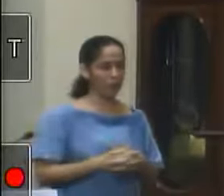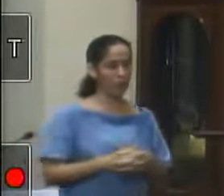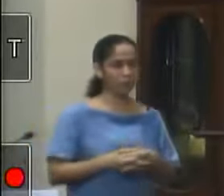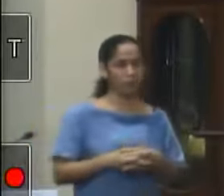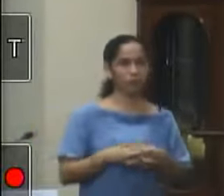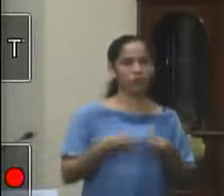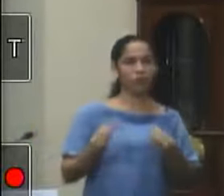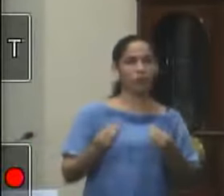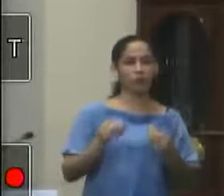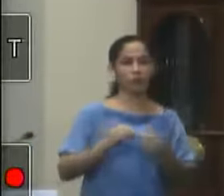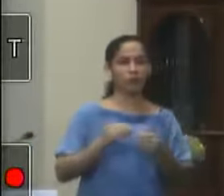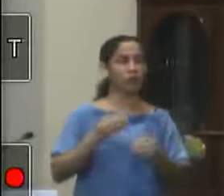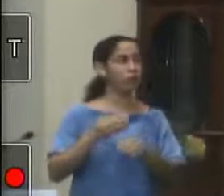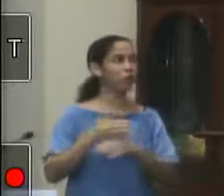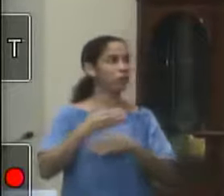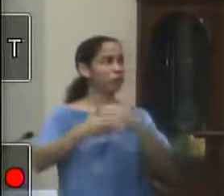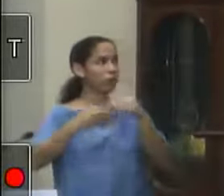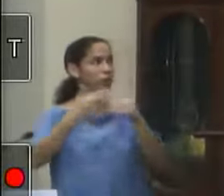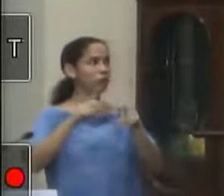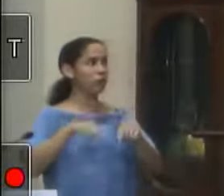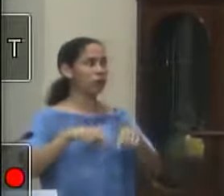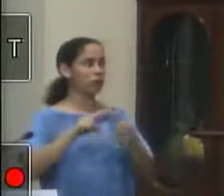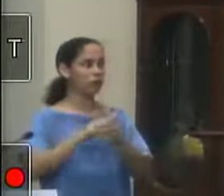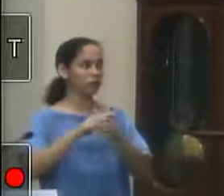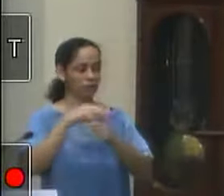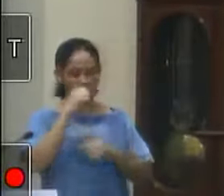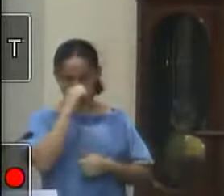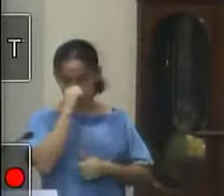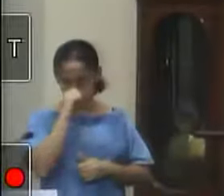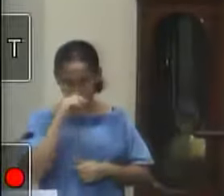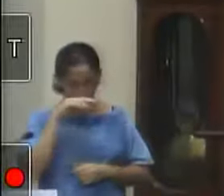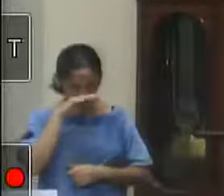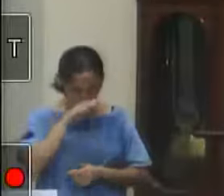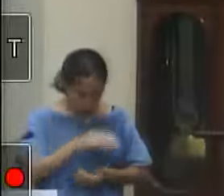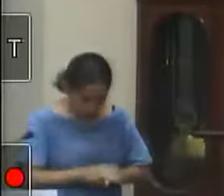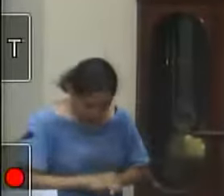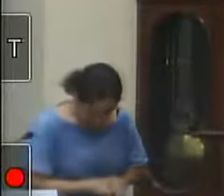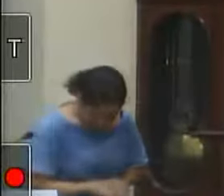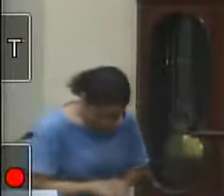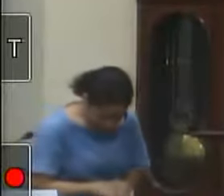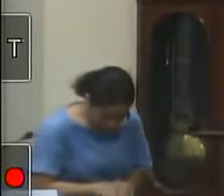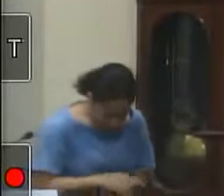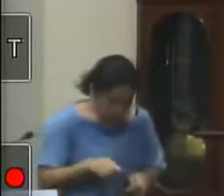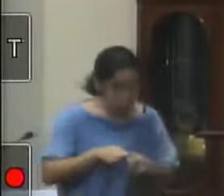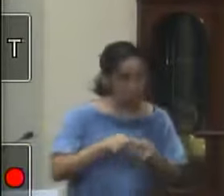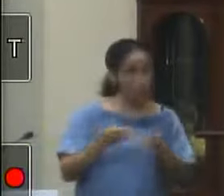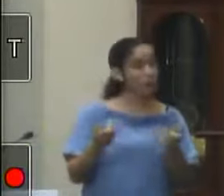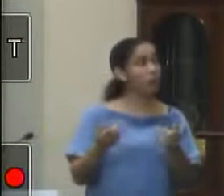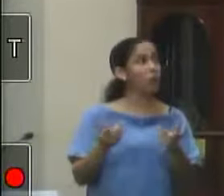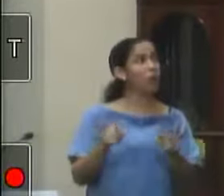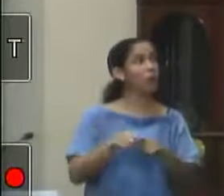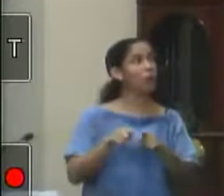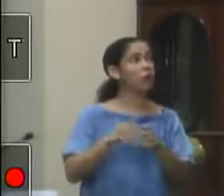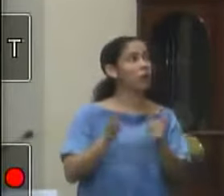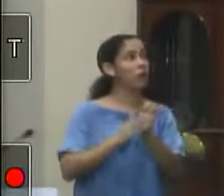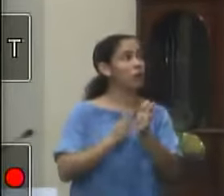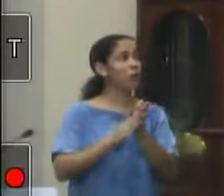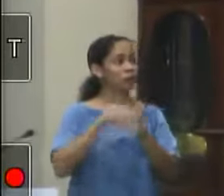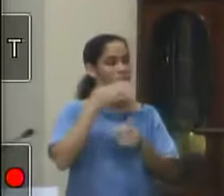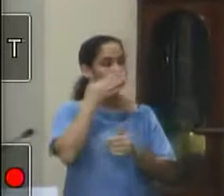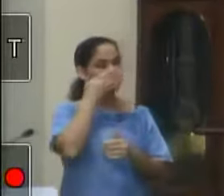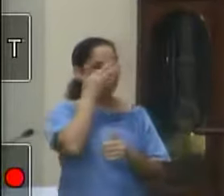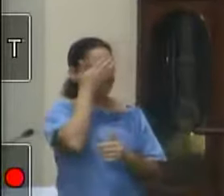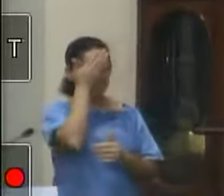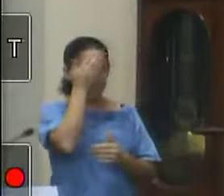questão entre em andamento no nosso município de Valença. Tá certo? Queria também parabenizar o meu companheiro,